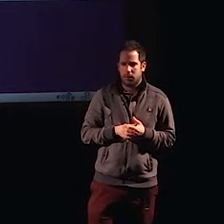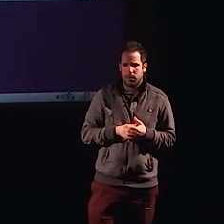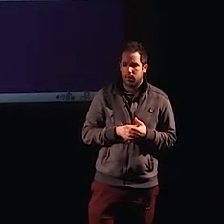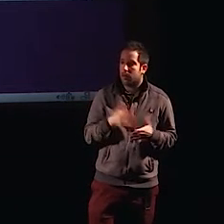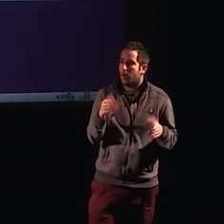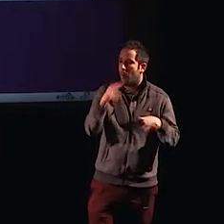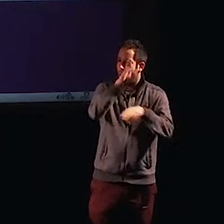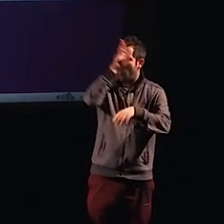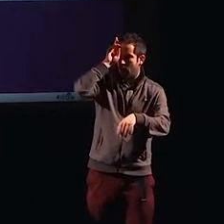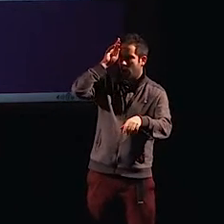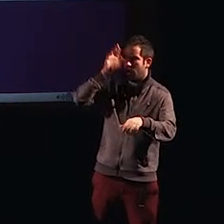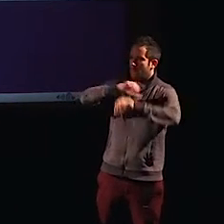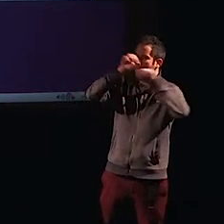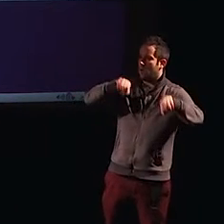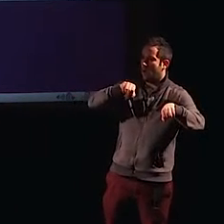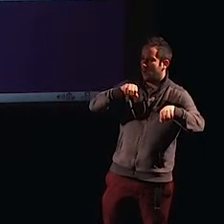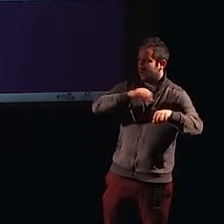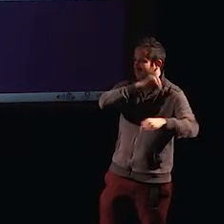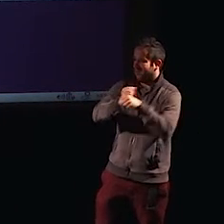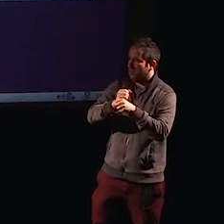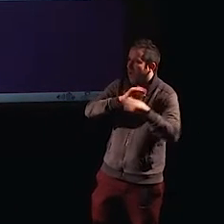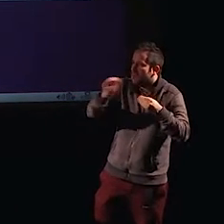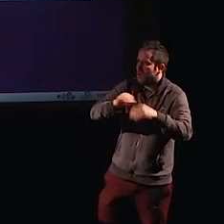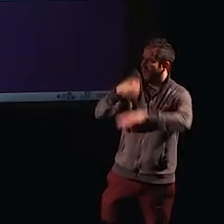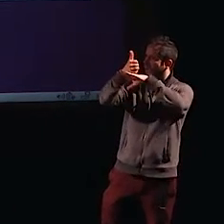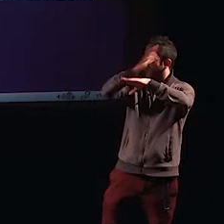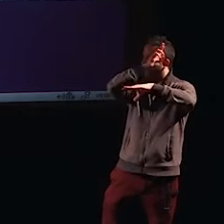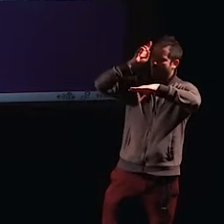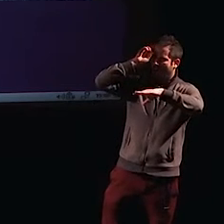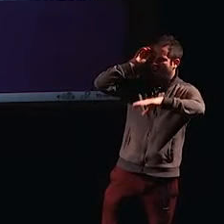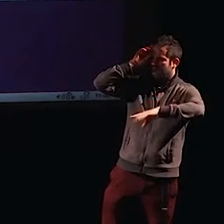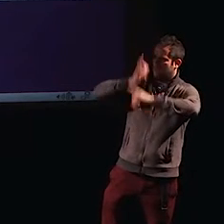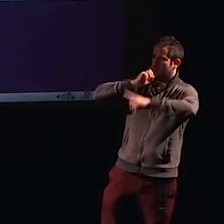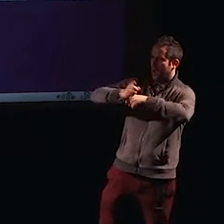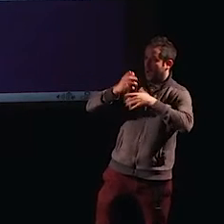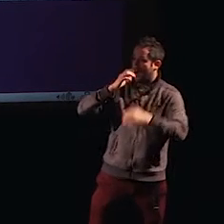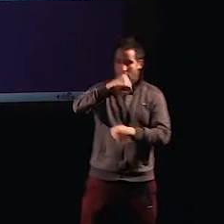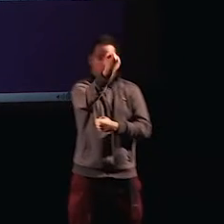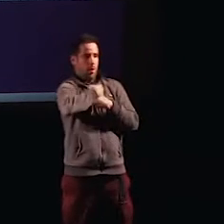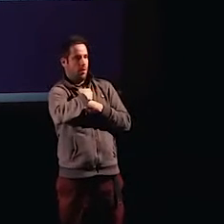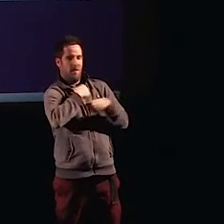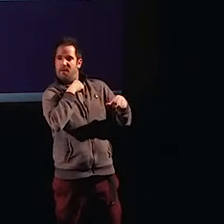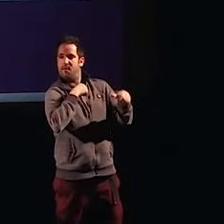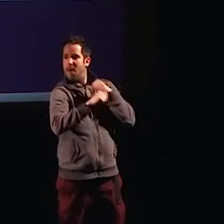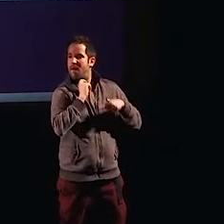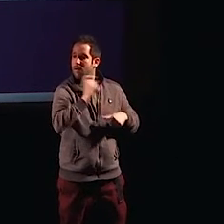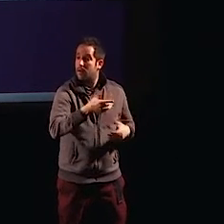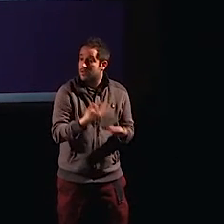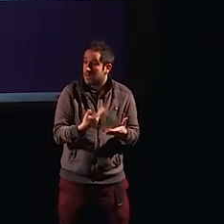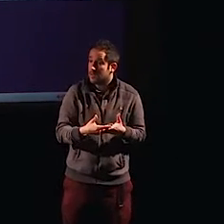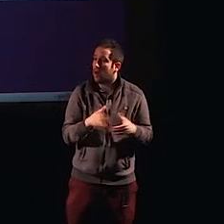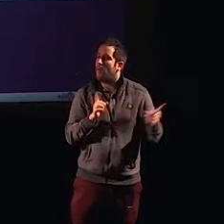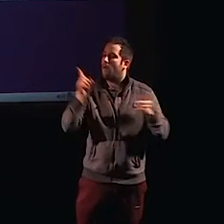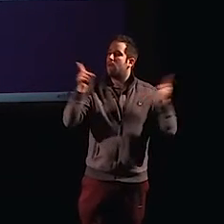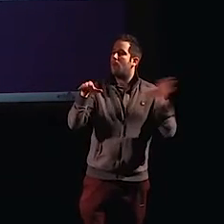C'est une vengeance royale du pouvoir royal, qui est un pouvoir excessif, de manière excessive, sur le corps du condamné. Et donc on est sur des espèces de grandes fêtes